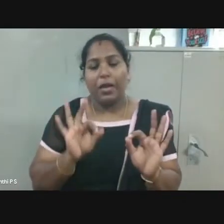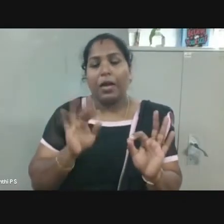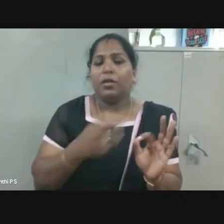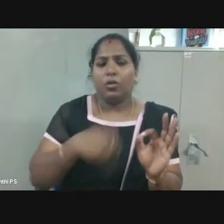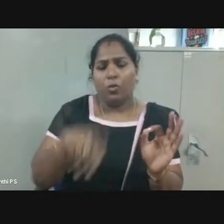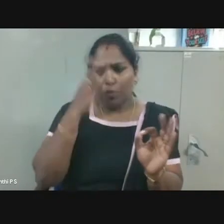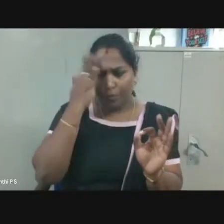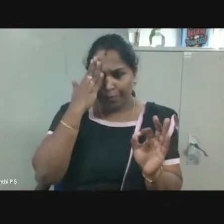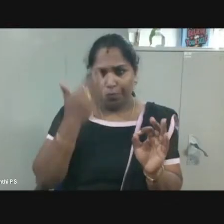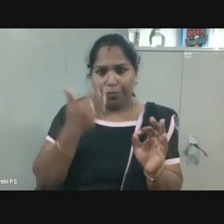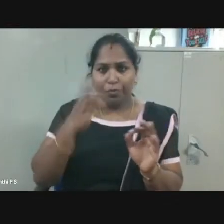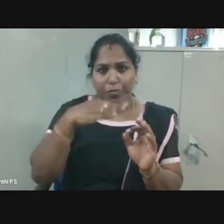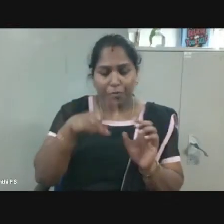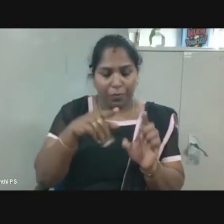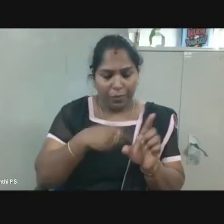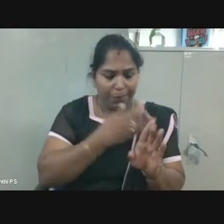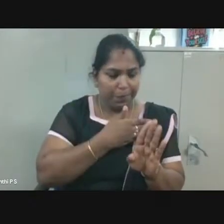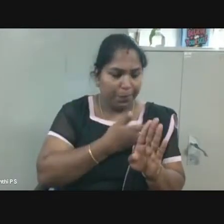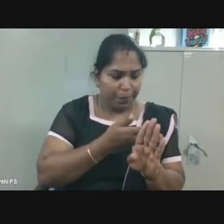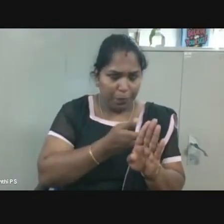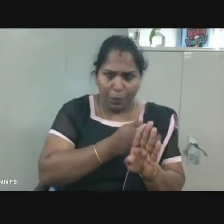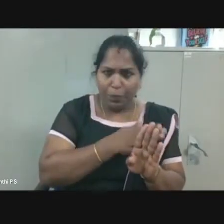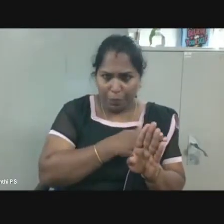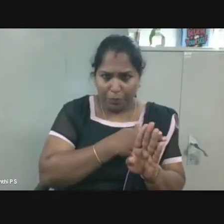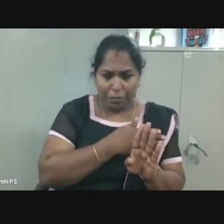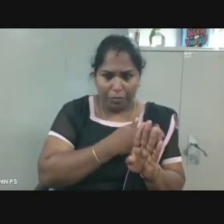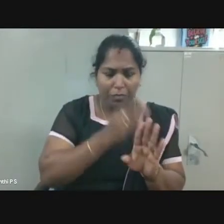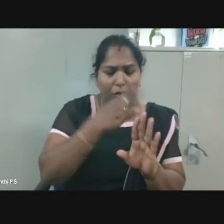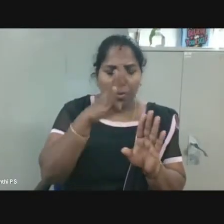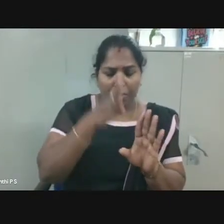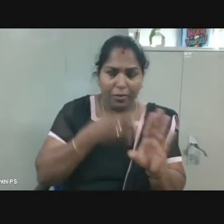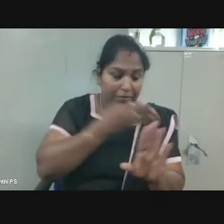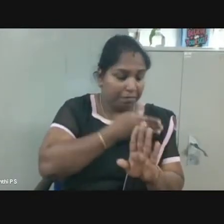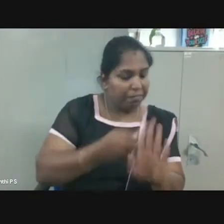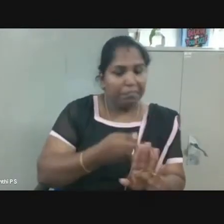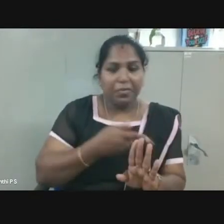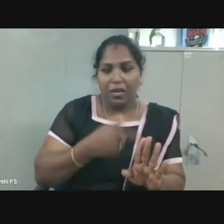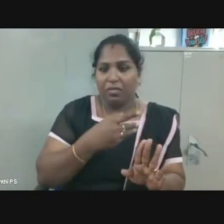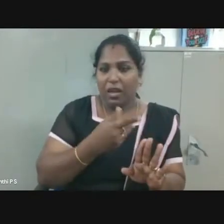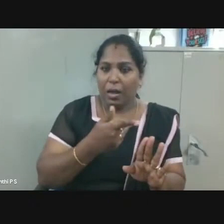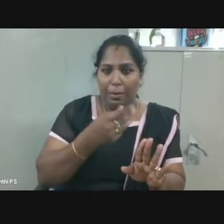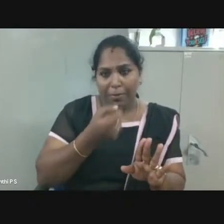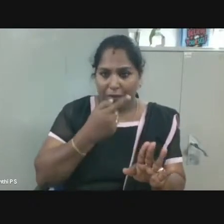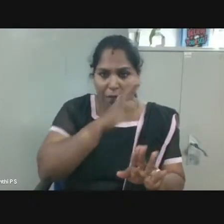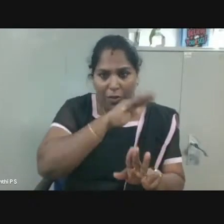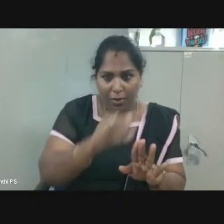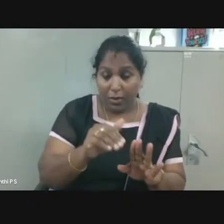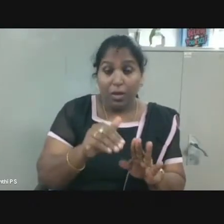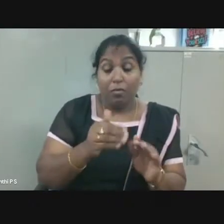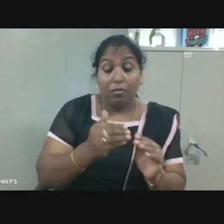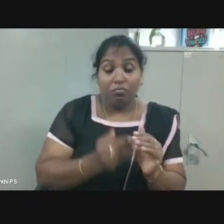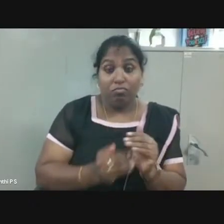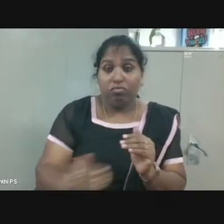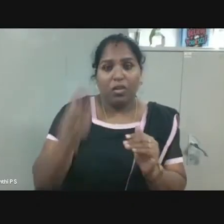അറിയാം, ഇപ്പൊ 9 വർഷമായിട്ട് ഈ മരുന്ന് ഇറങ്ങിയിട്ടുള്ളൂ ഇവിടെ. ഈ 9 വർഷത്തെ എക്സ്പീരിയൻസ് നമുക്ക് എല്ലാവർക്കും ഉള്ളൂ ഇതിനെ കുറിച്ച്. ഇത് എത്ര കാലം ഇതിന്റെ ഇഫക്റ്റ്